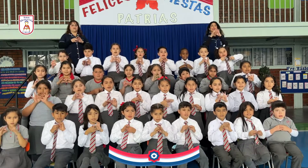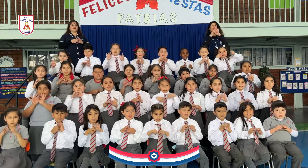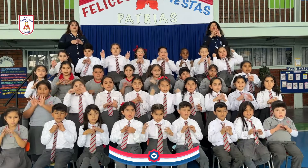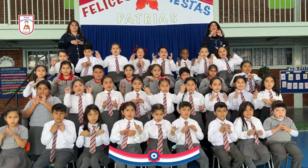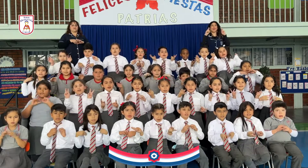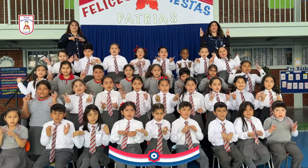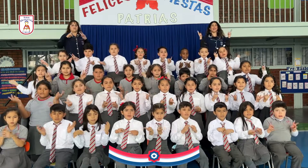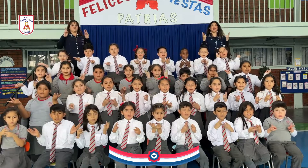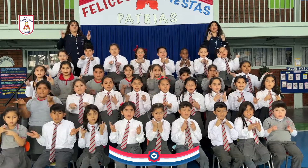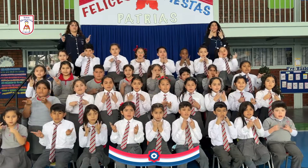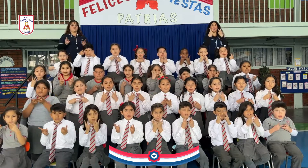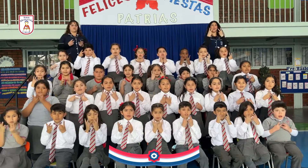Gracias a la vida